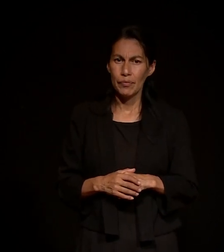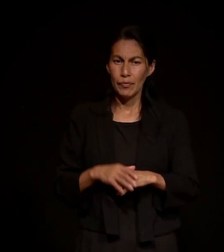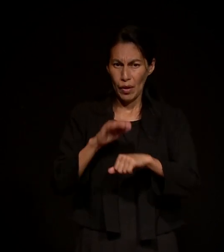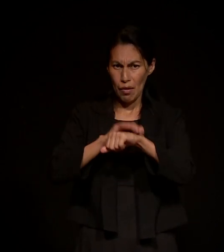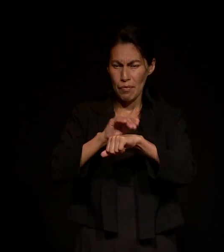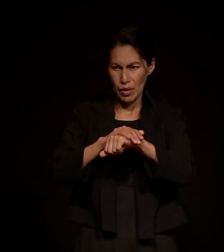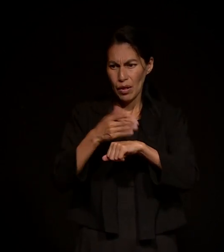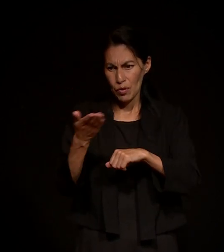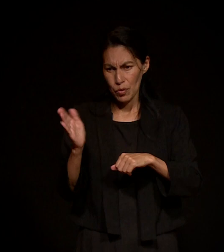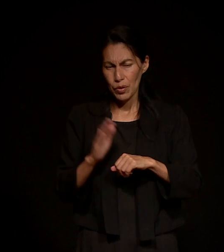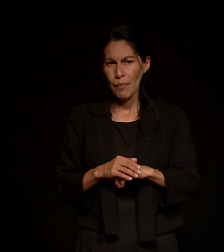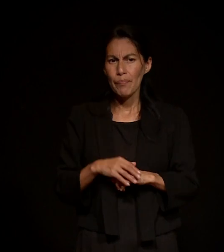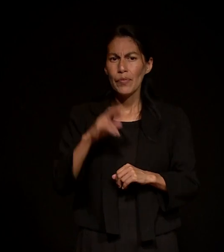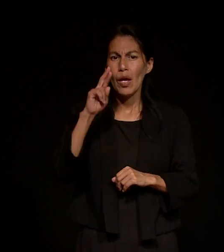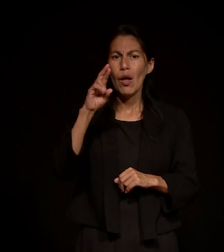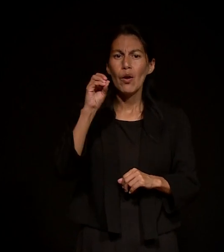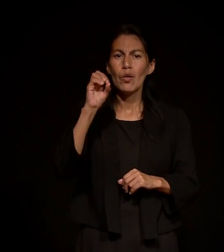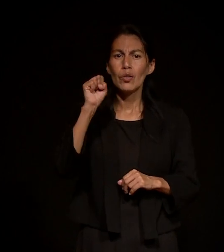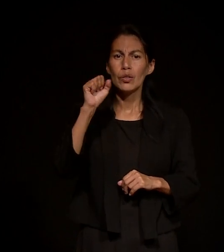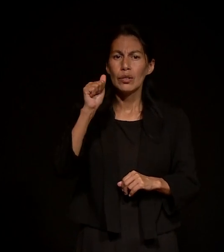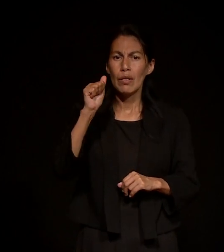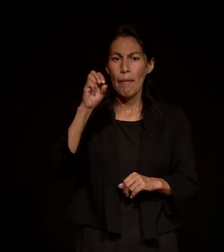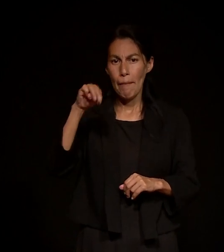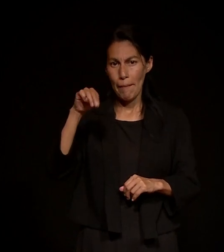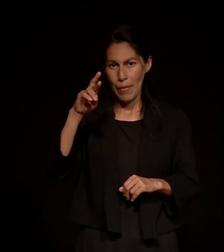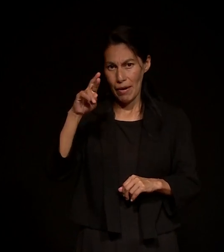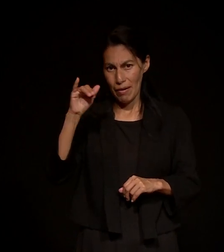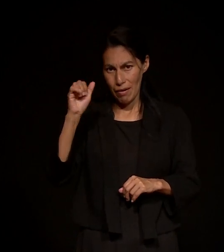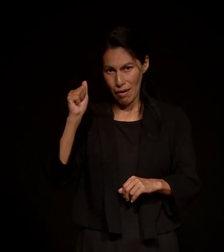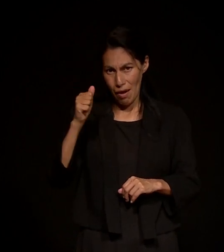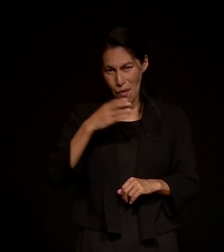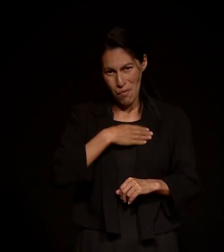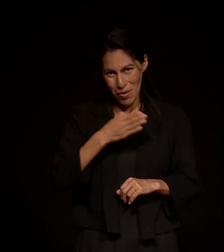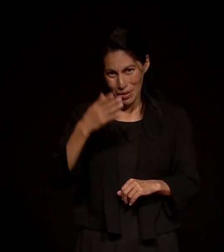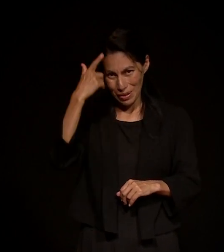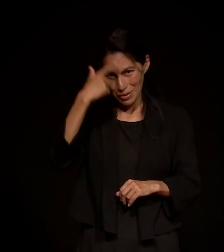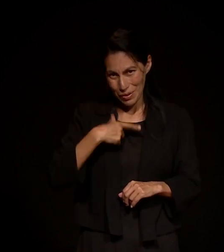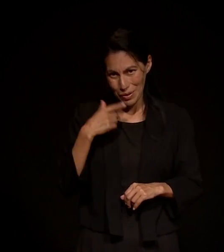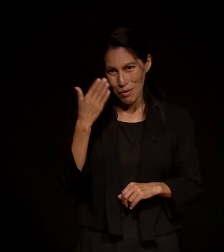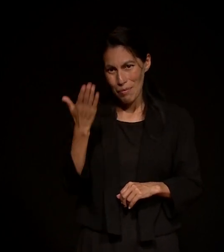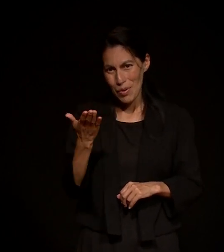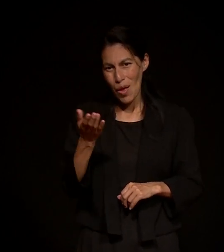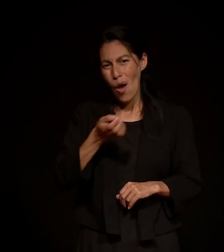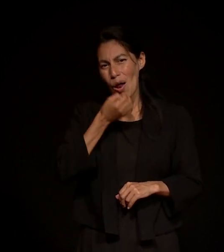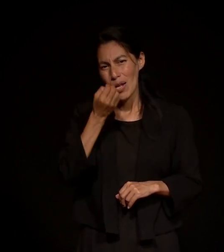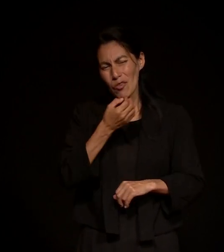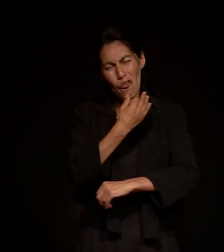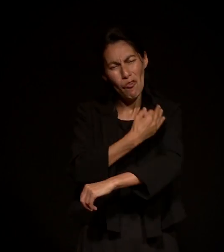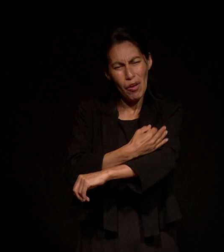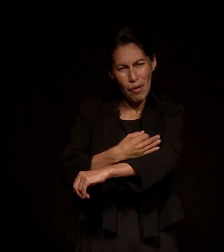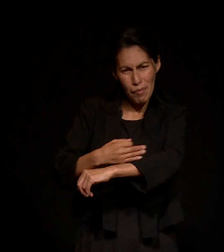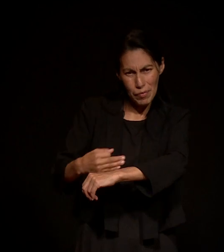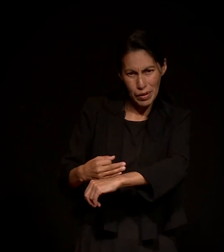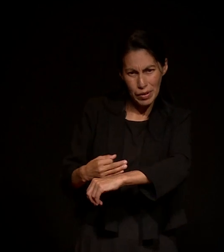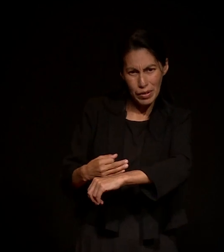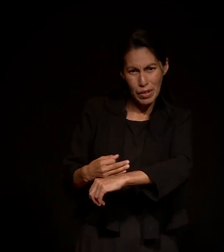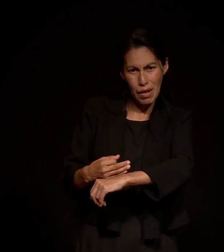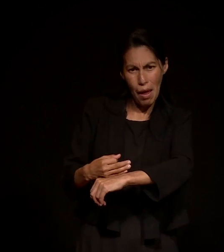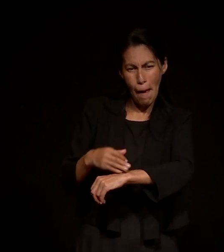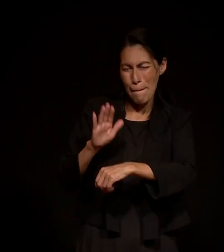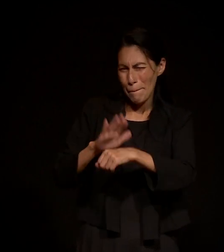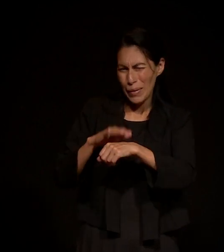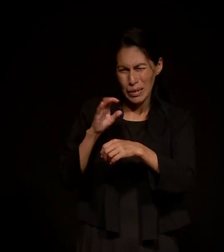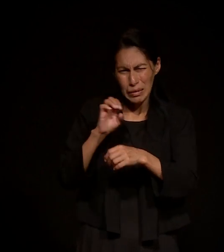orando por esta amiga tuya. Rosa María, buenas noches. Les pido por favor oración por toda mi